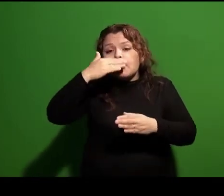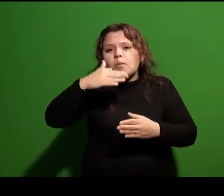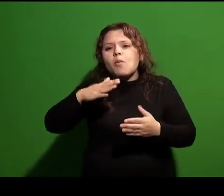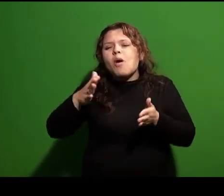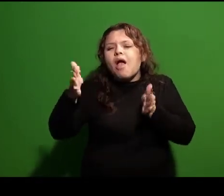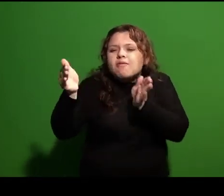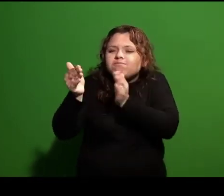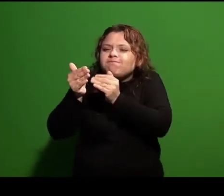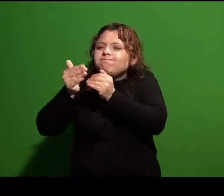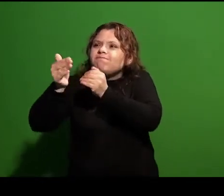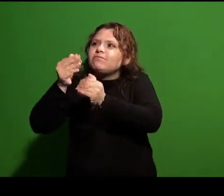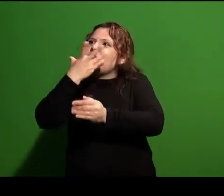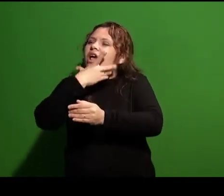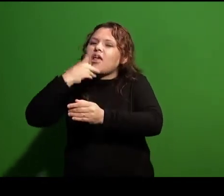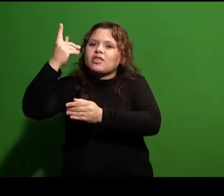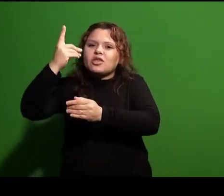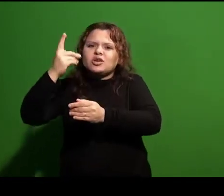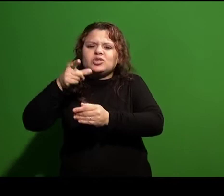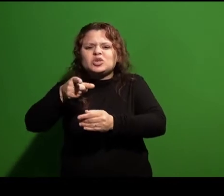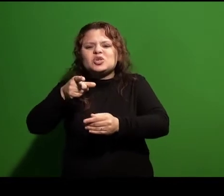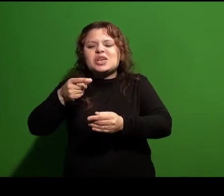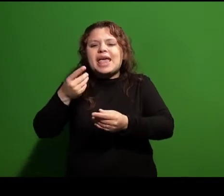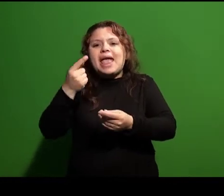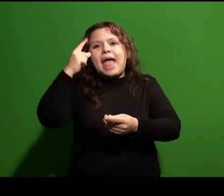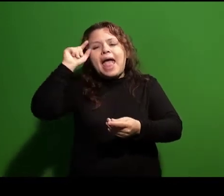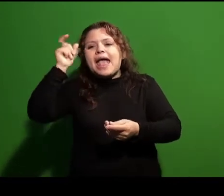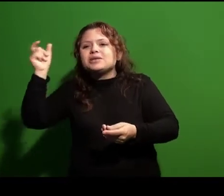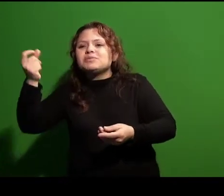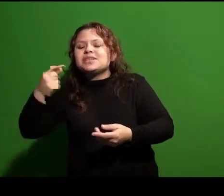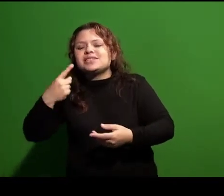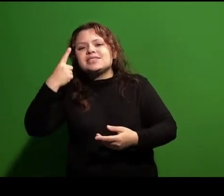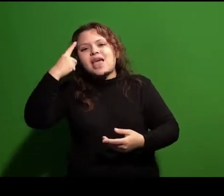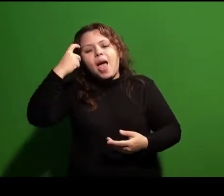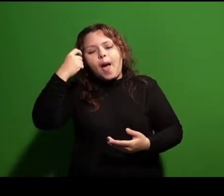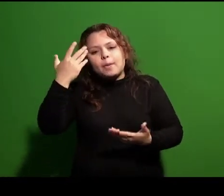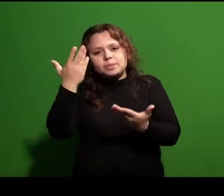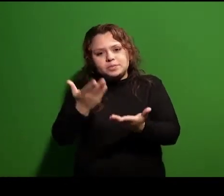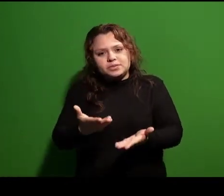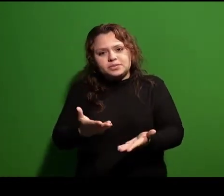experiencias que, idealmente, te asegura que no pasarás por ellas otra vez?